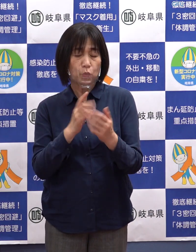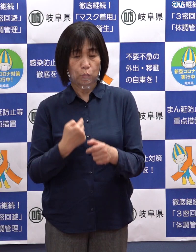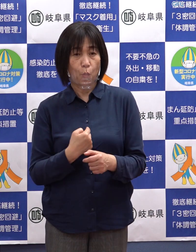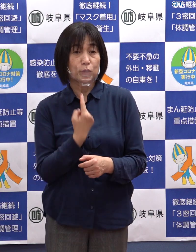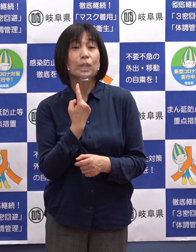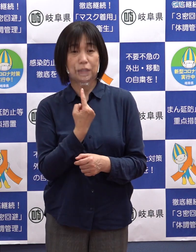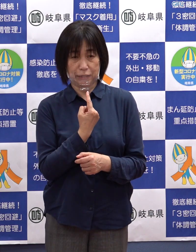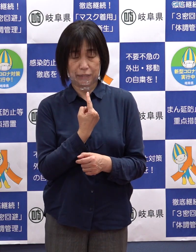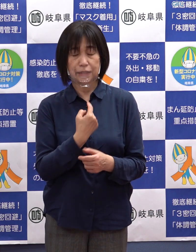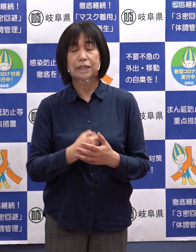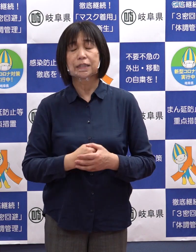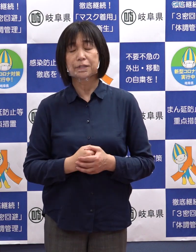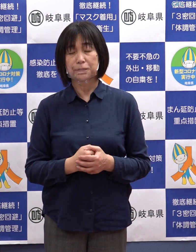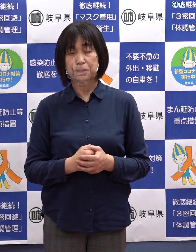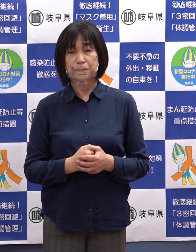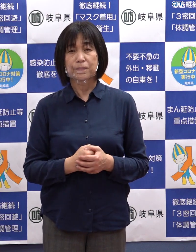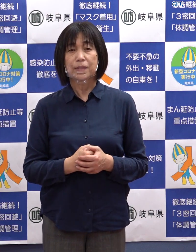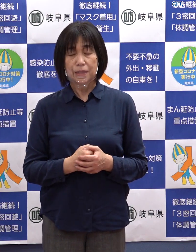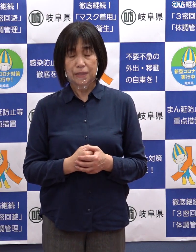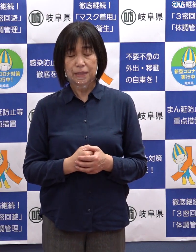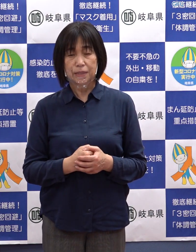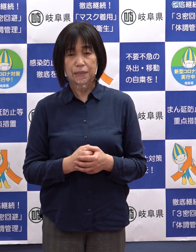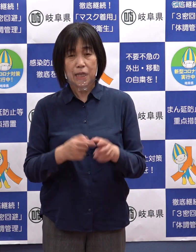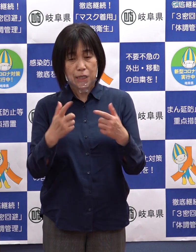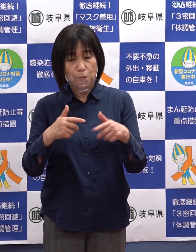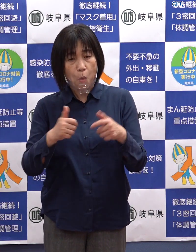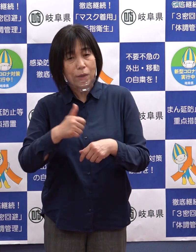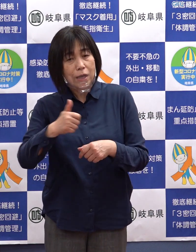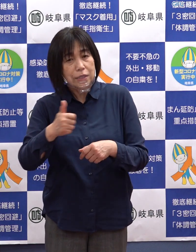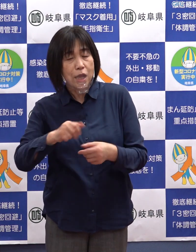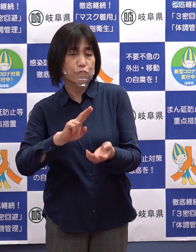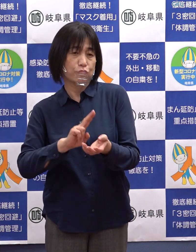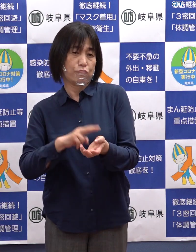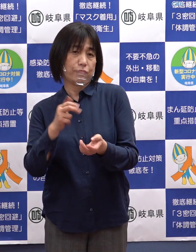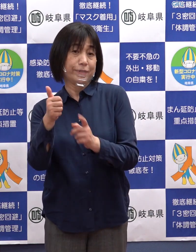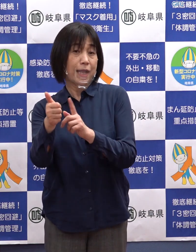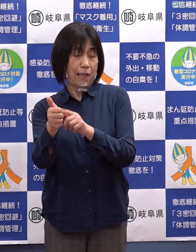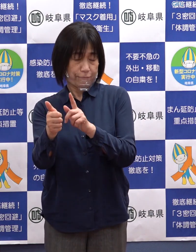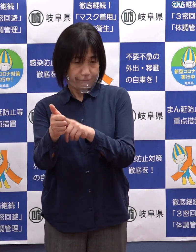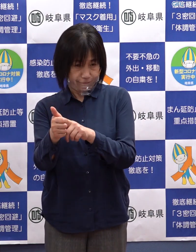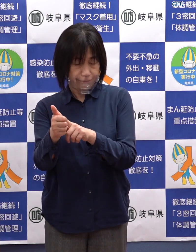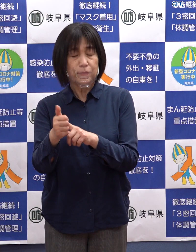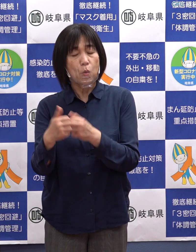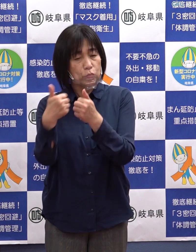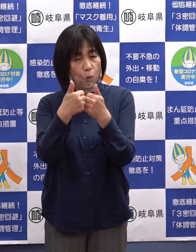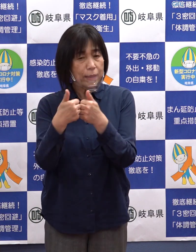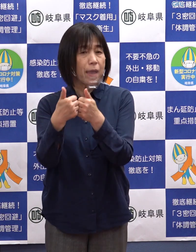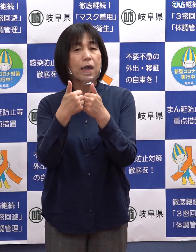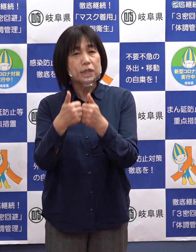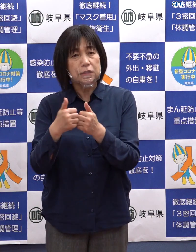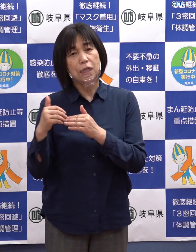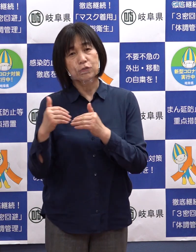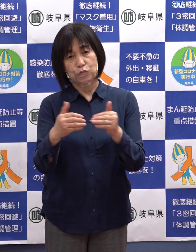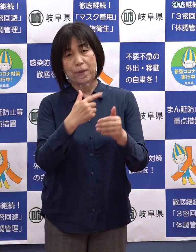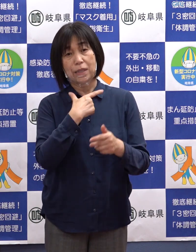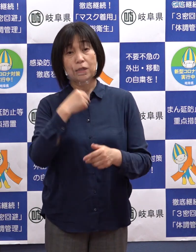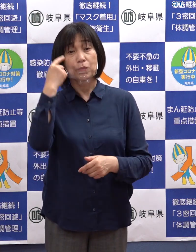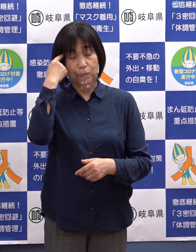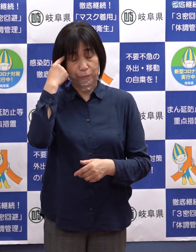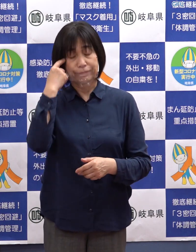わけでありますので、まあ、かかりつけの医者と相談をして、進めていきたいと思っております。